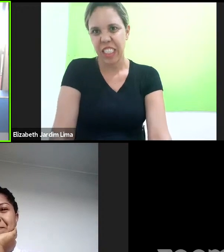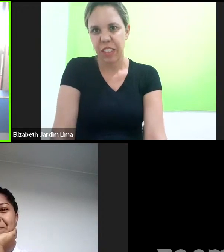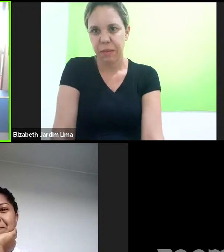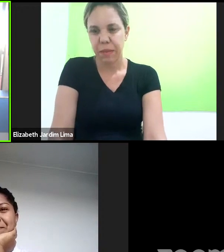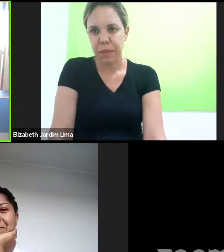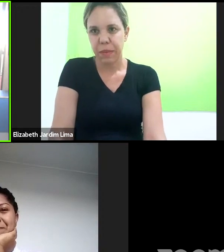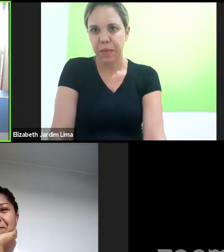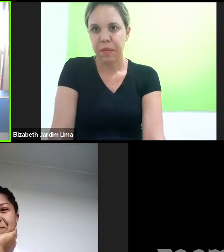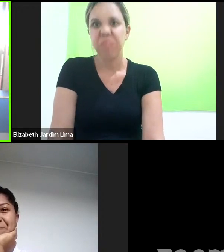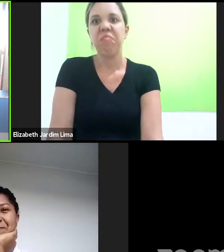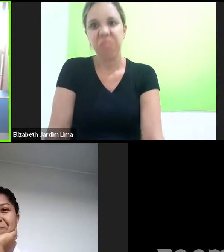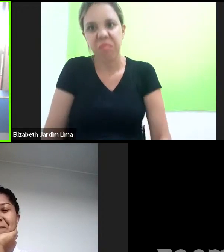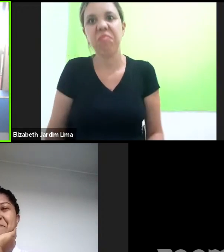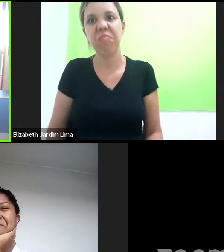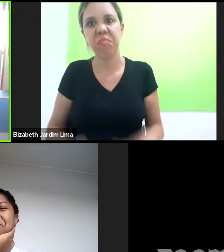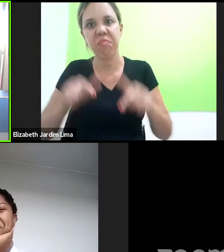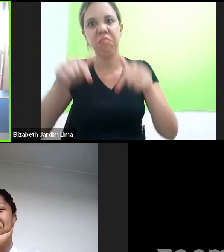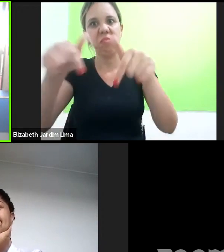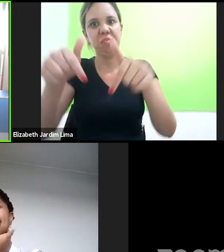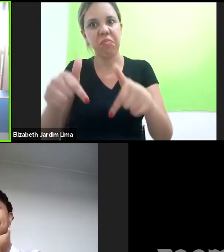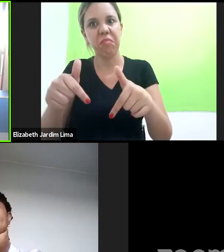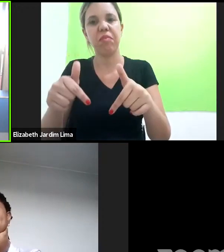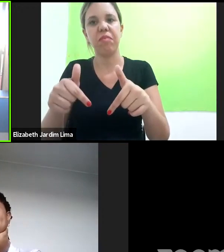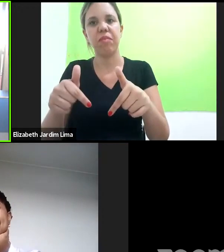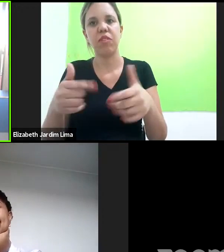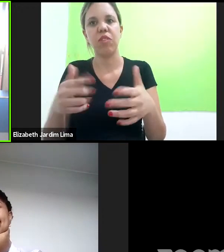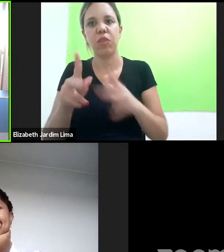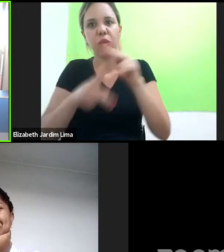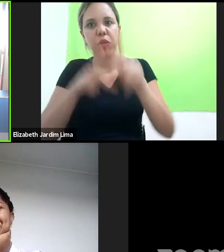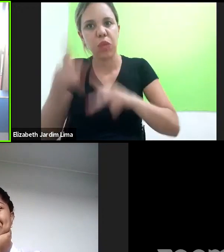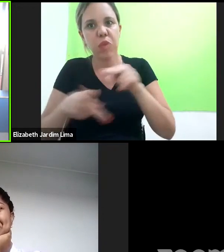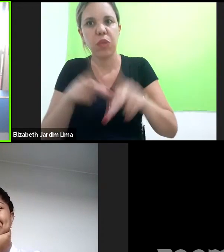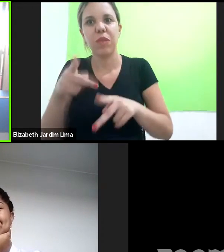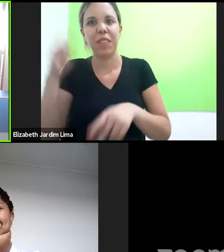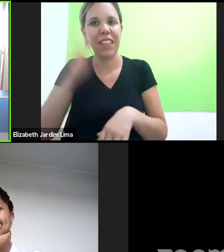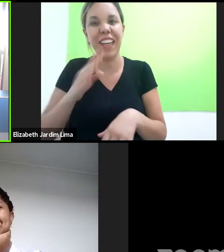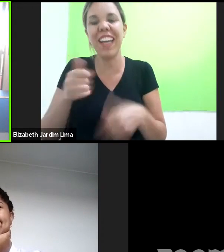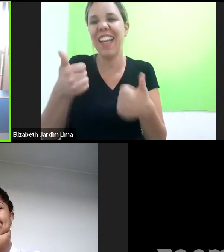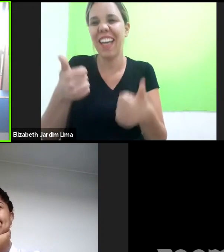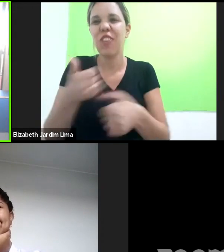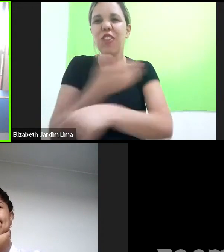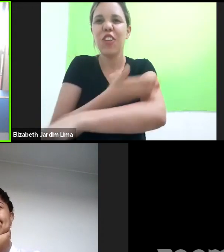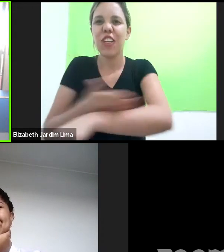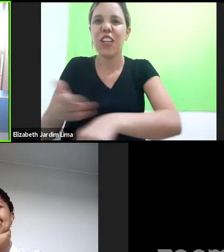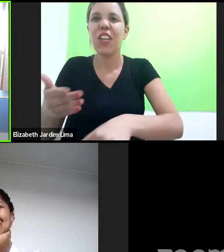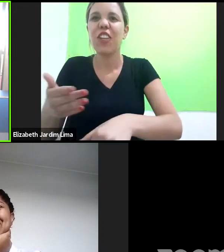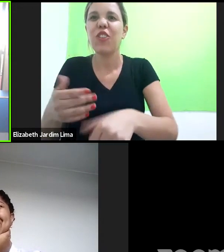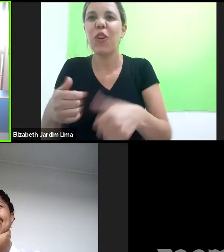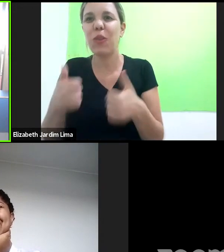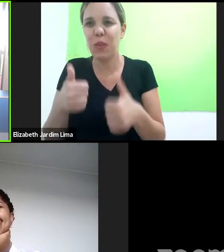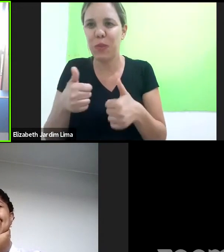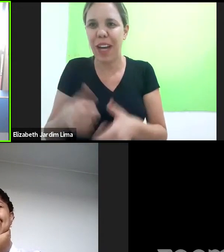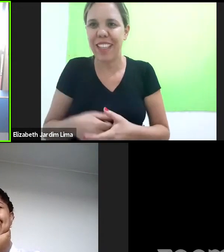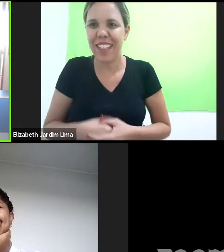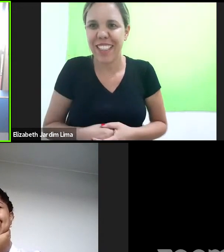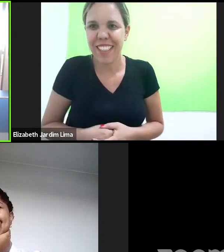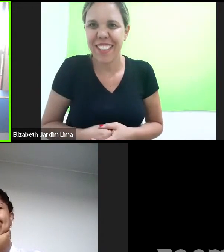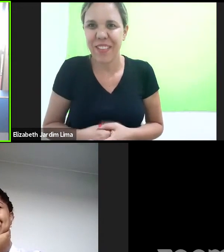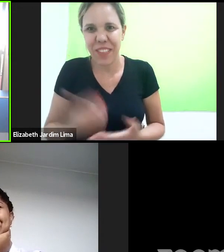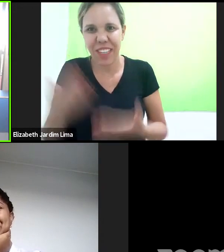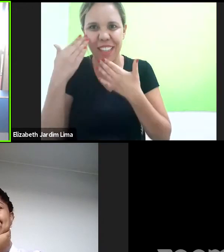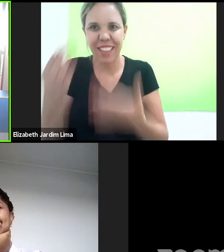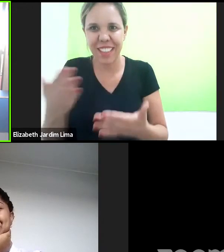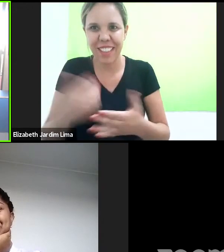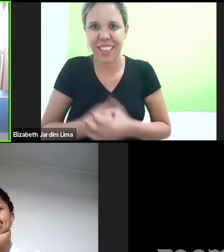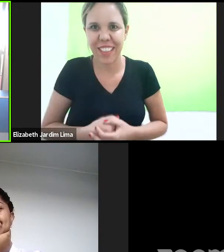que força, né? Ela tá falando do gente do céu, Beth do céu, não cansa. Bom, obrigada, querida, pelo